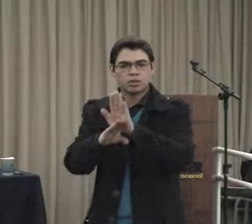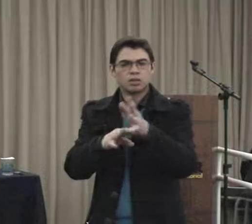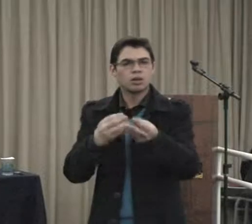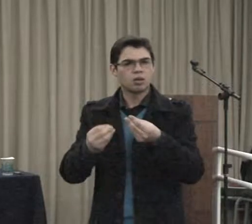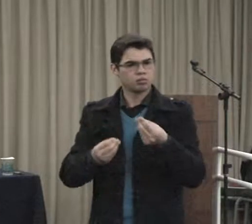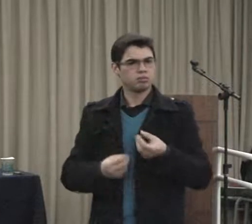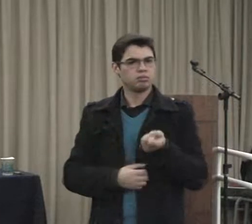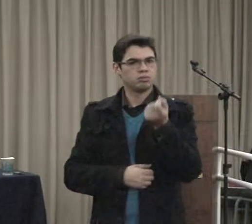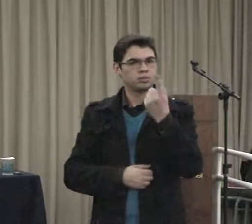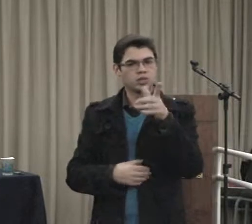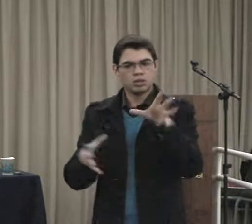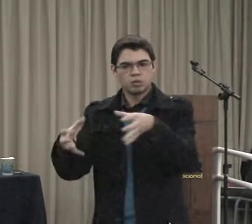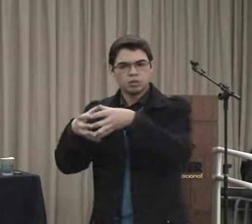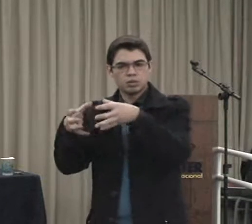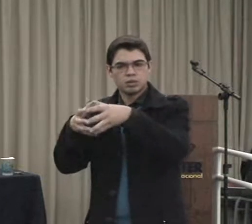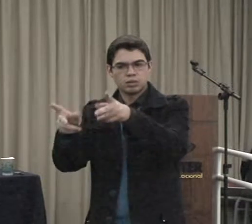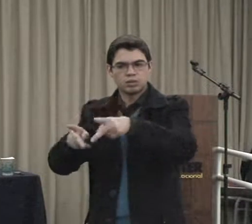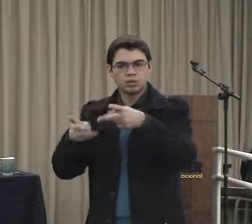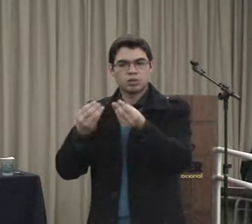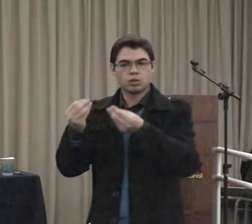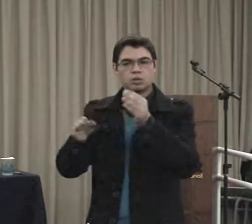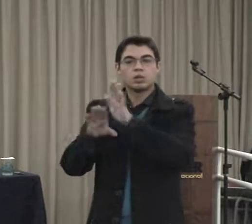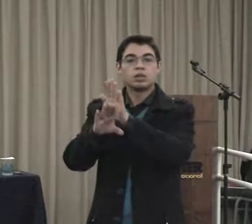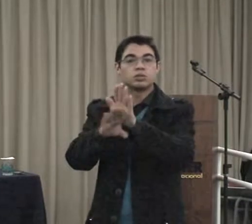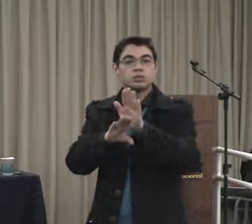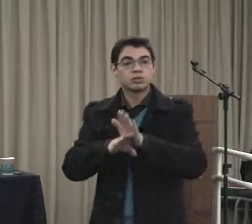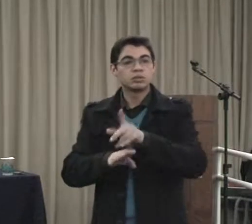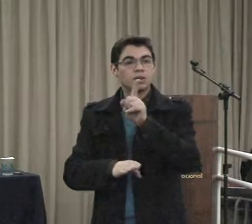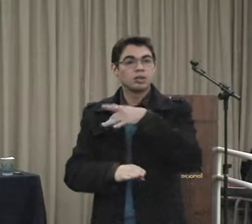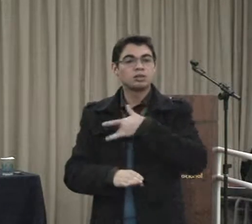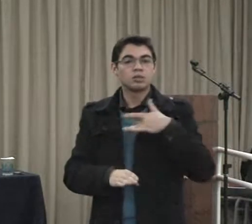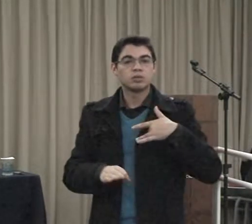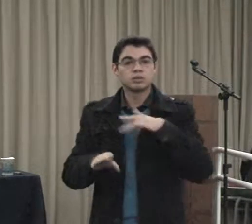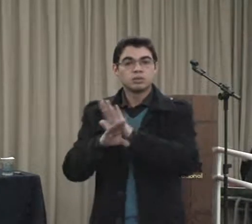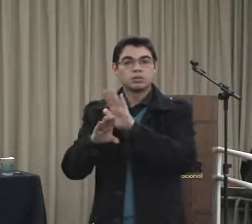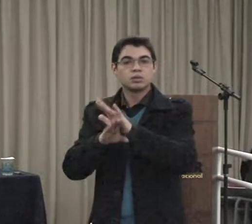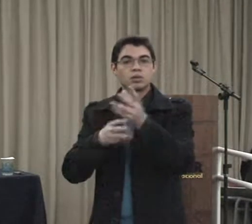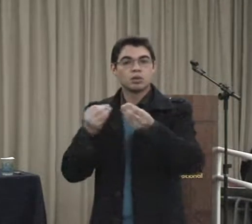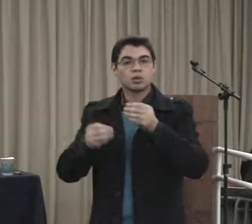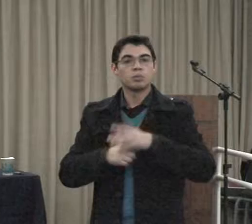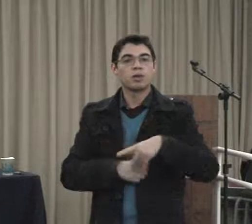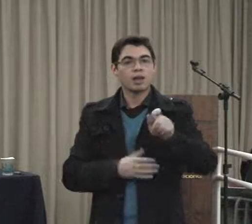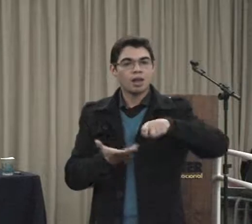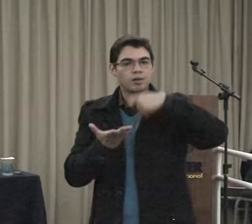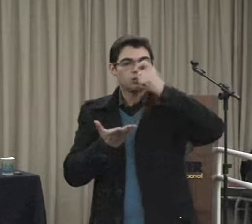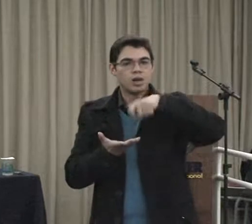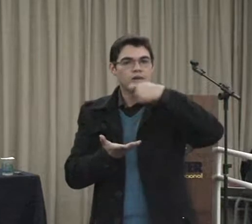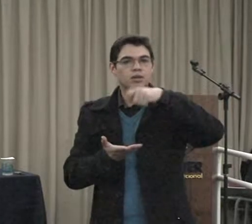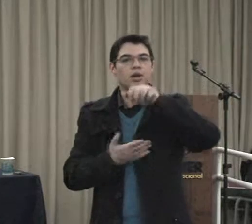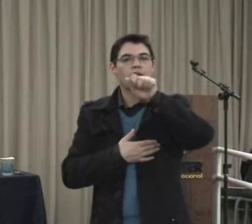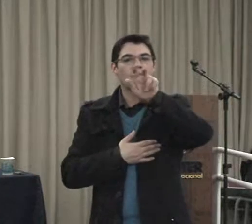Adquiriram, né? A Quaker, a veia Quaker. É saudável?